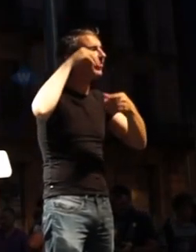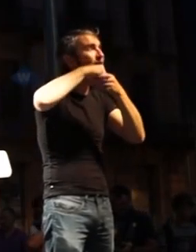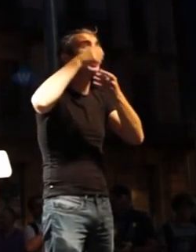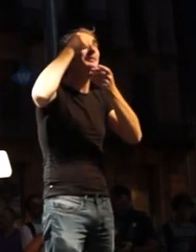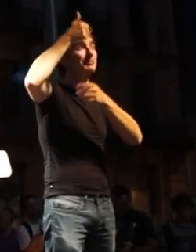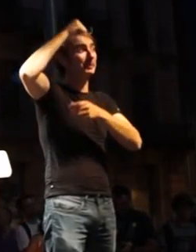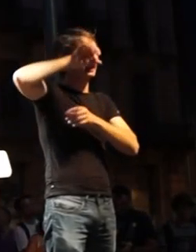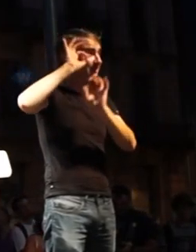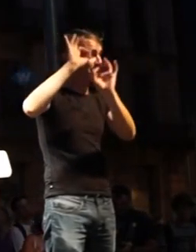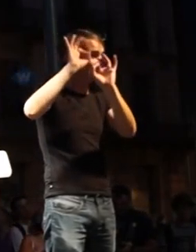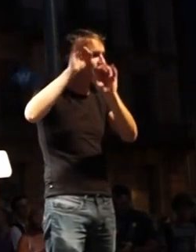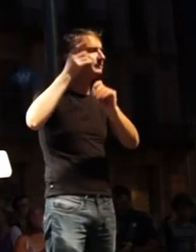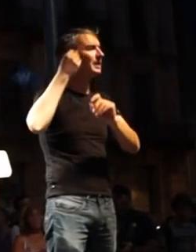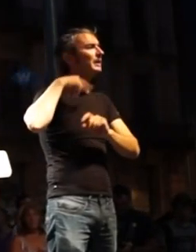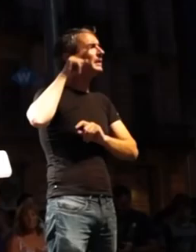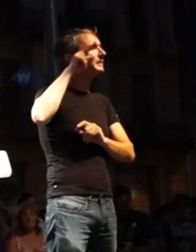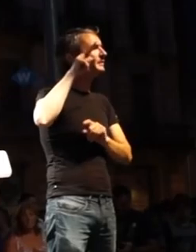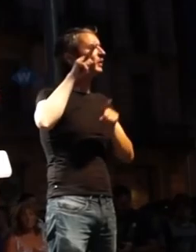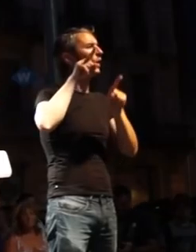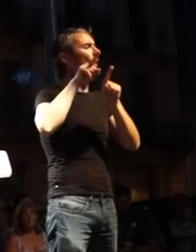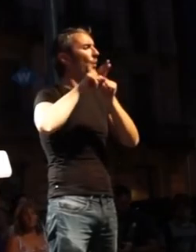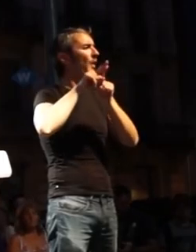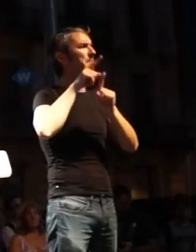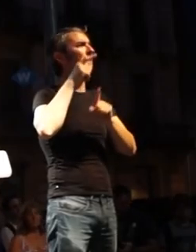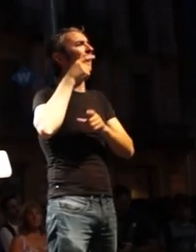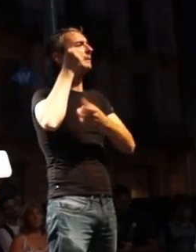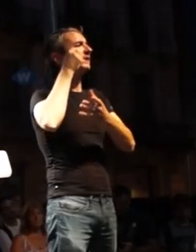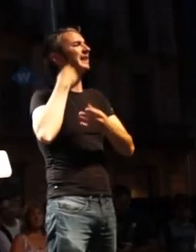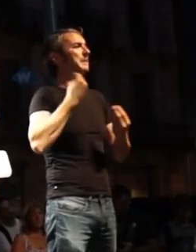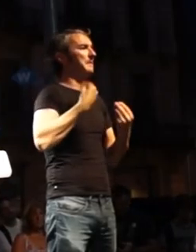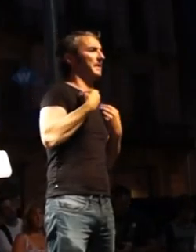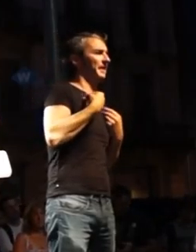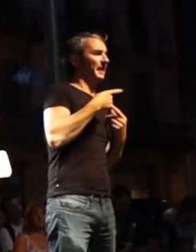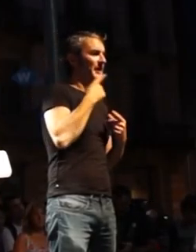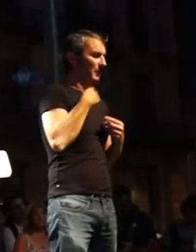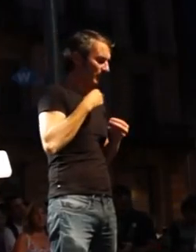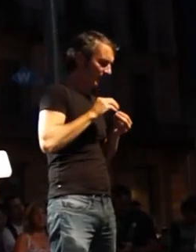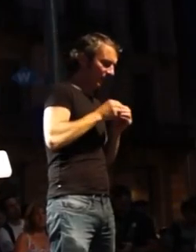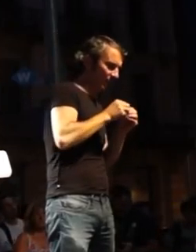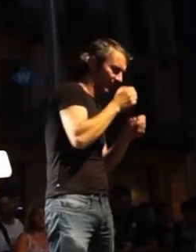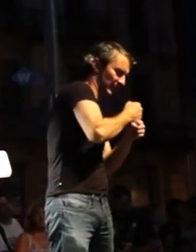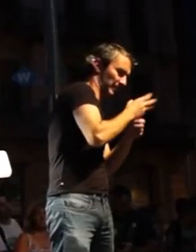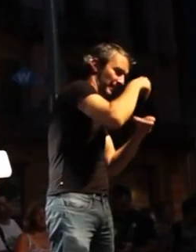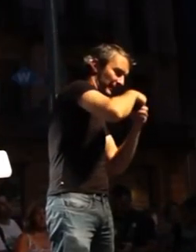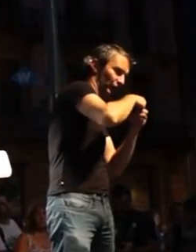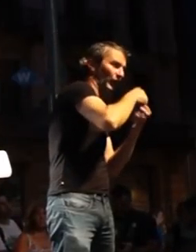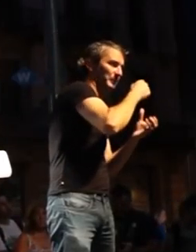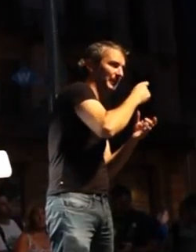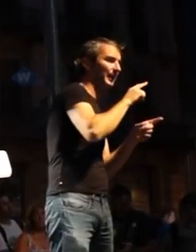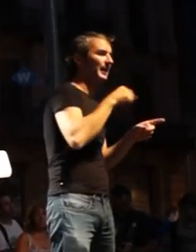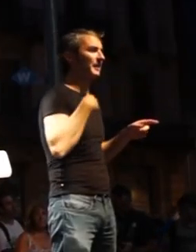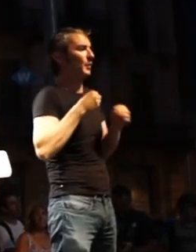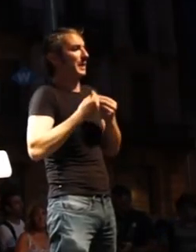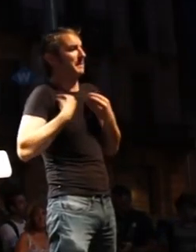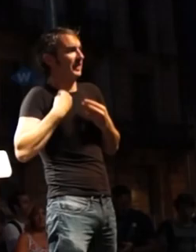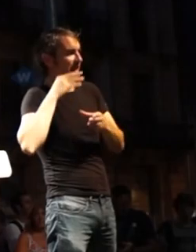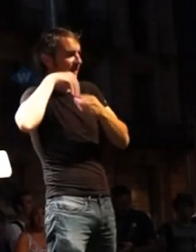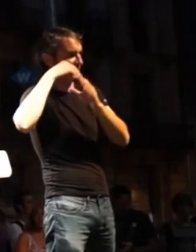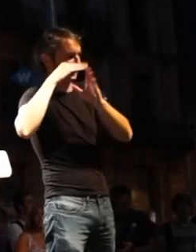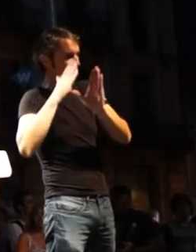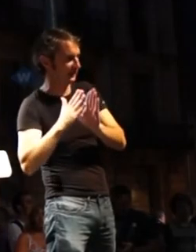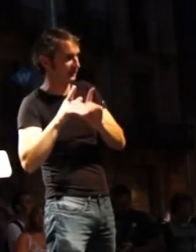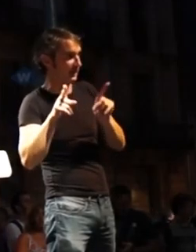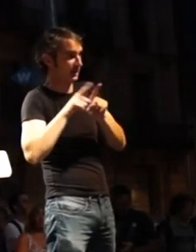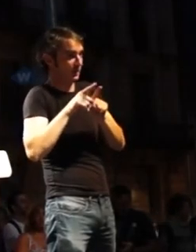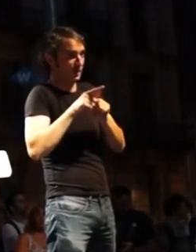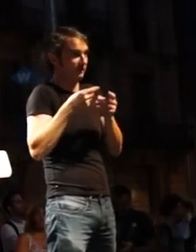capitalista patriarcal, la contradicció entre el capital i la vida, és a dir, entre els processos d'acumulació capitalista i el sosteniment de la vida, tant de les persones